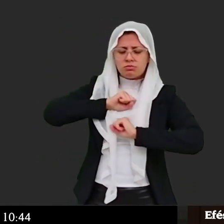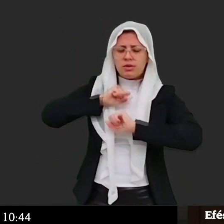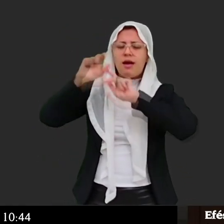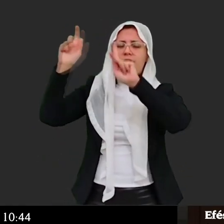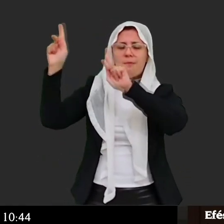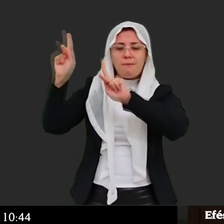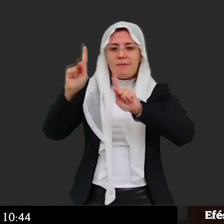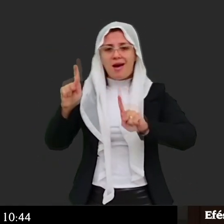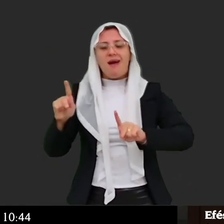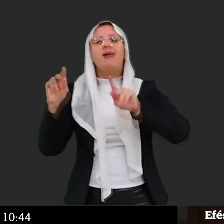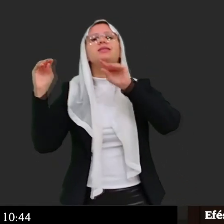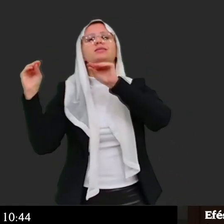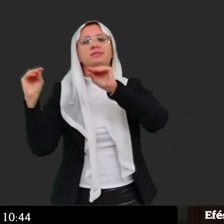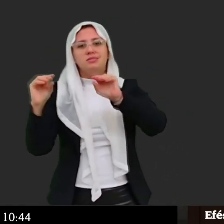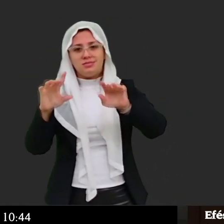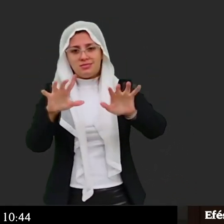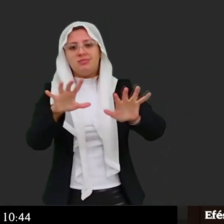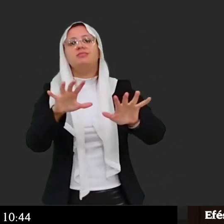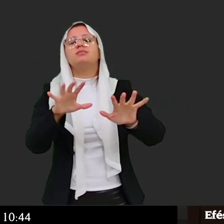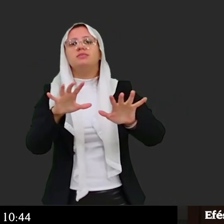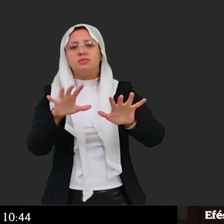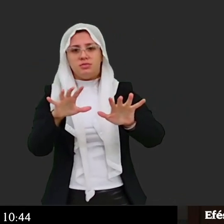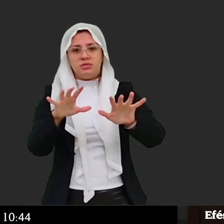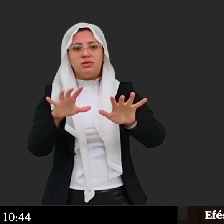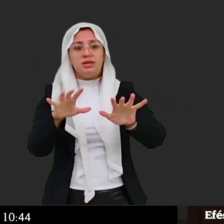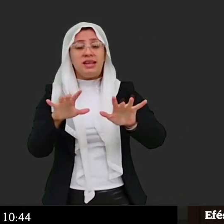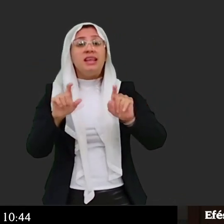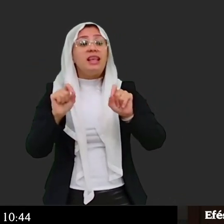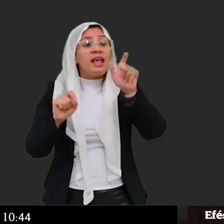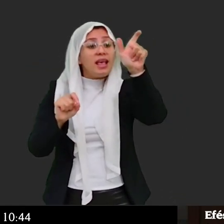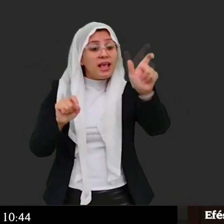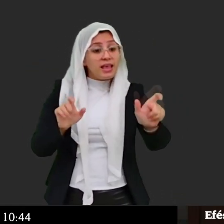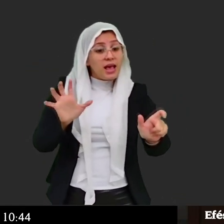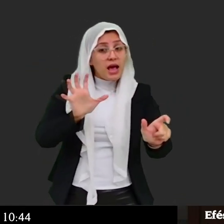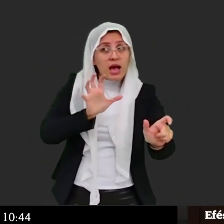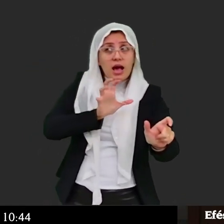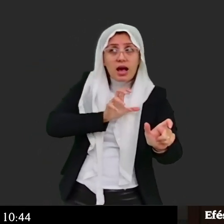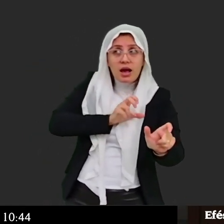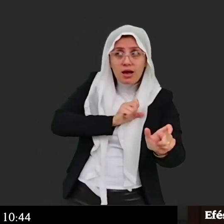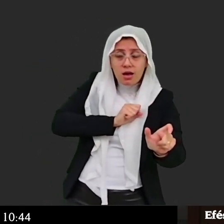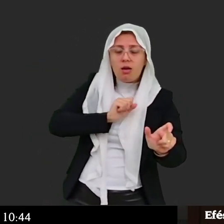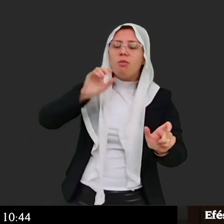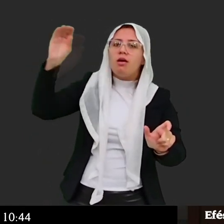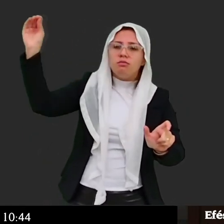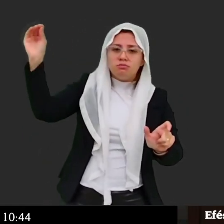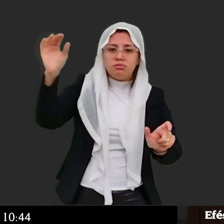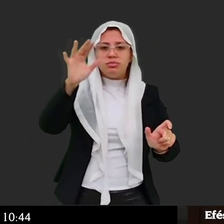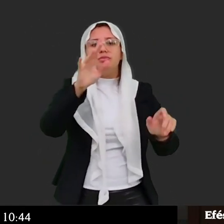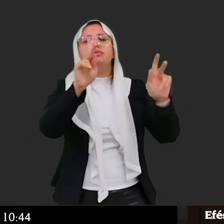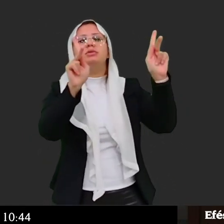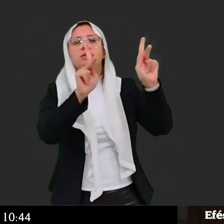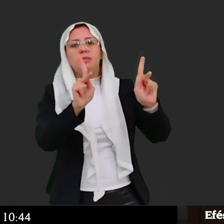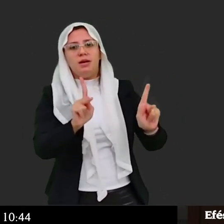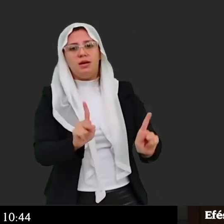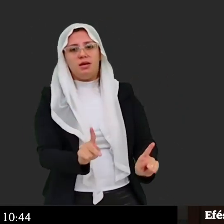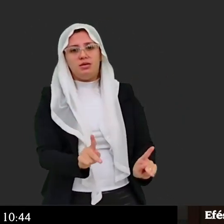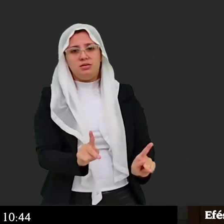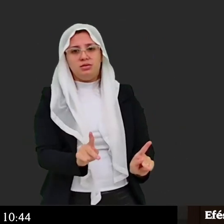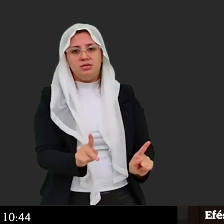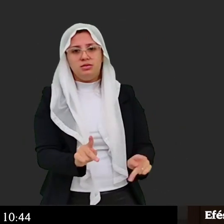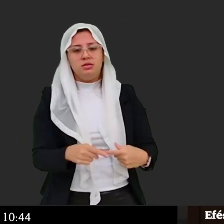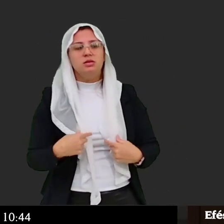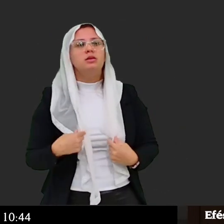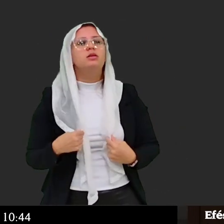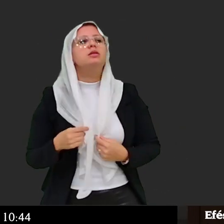de distribuirmos a paz para aqueles que amam a paz. Então ele dizia